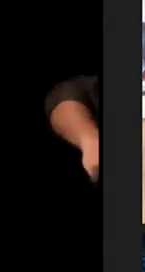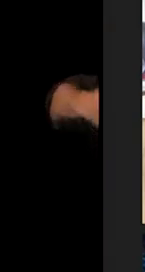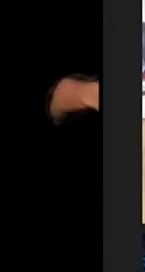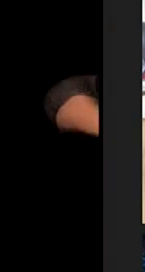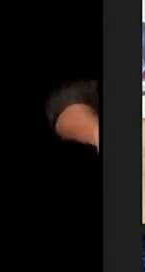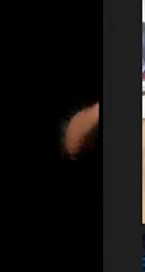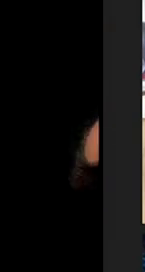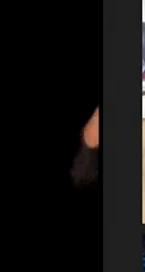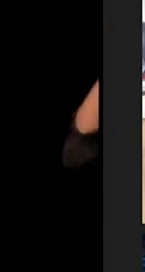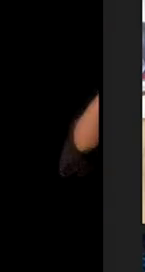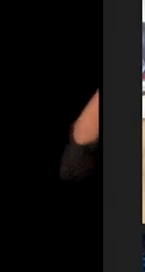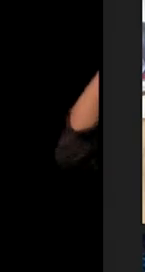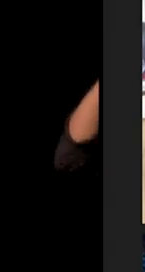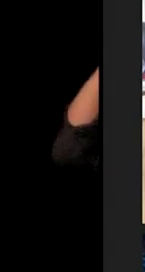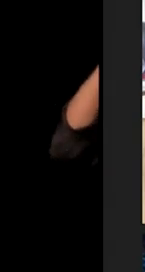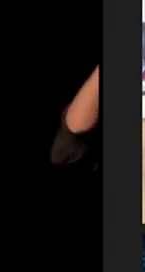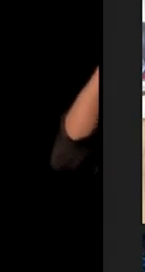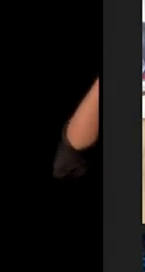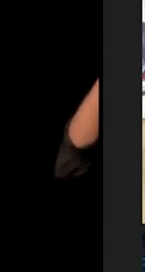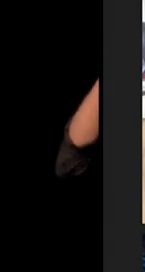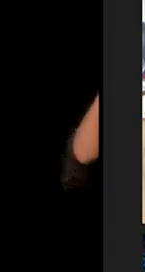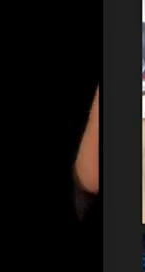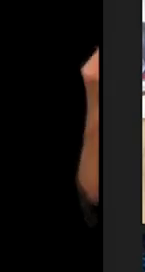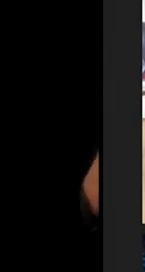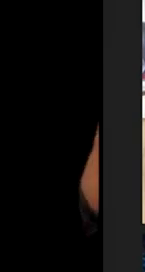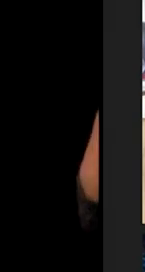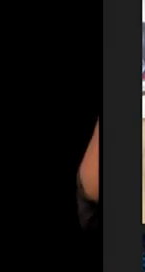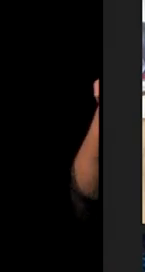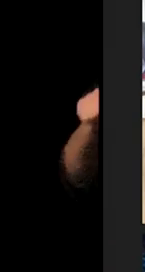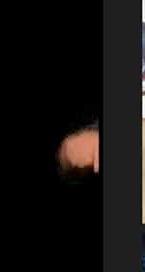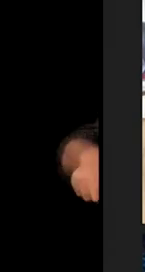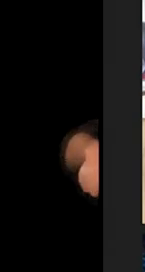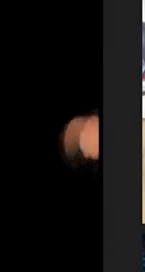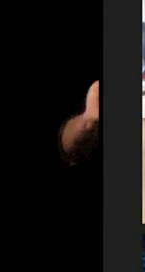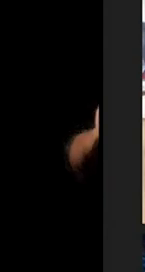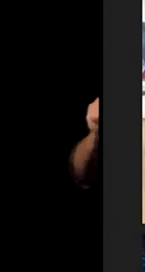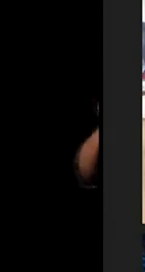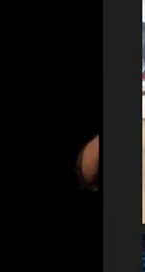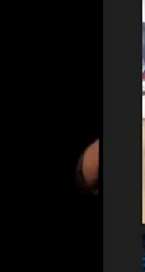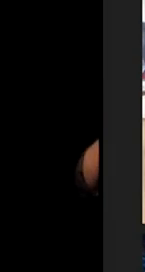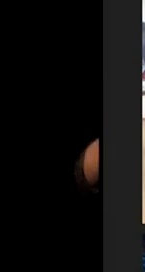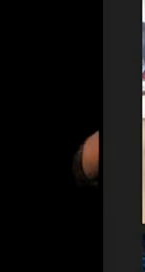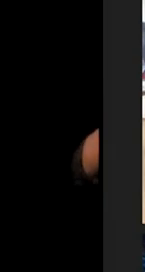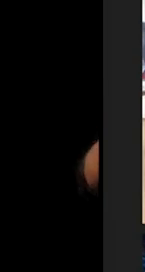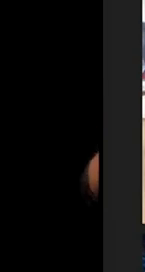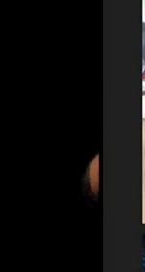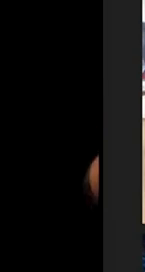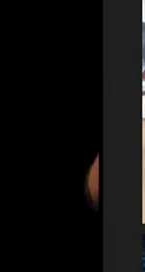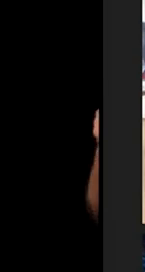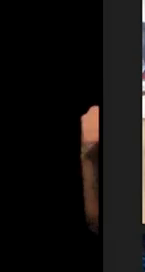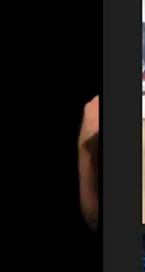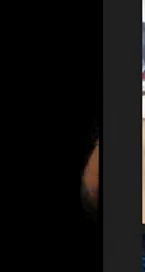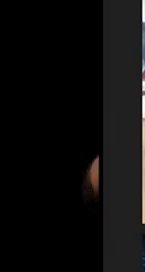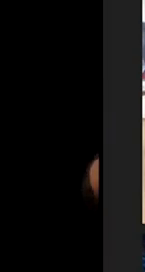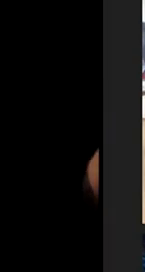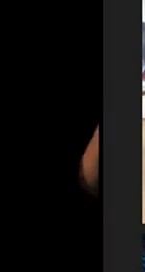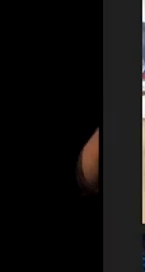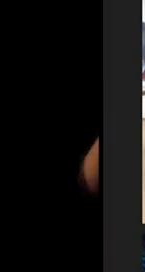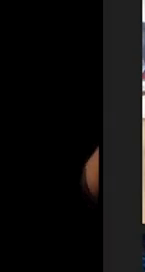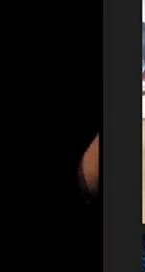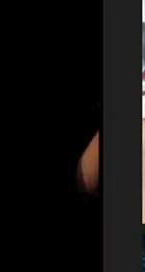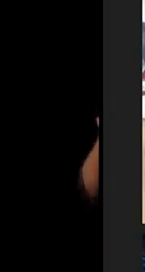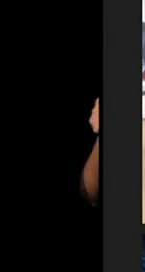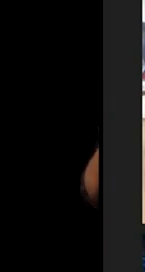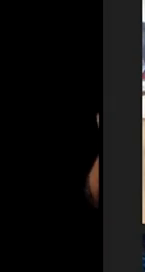E a gente vai selecionar de duas a três Acho que são três três atividades